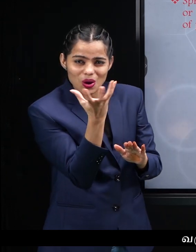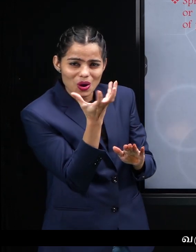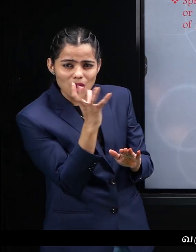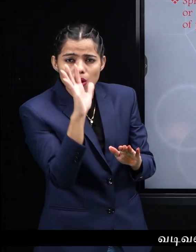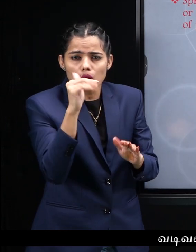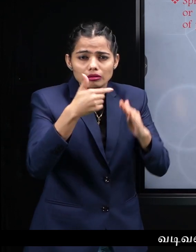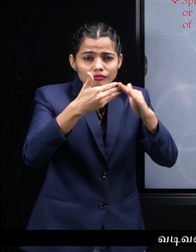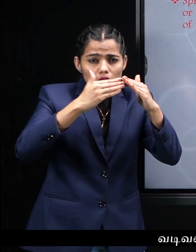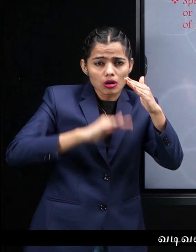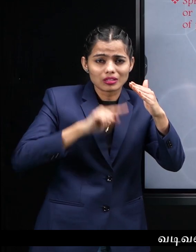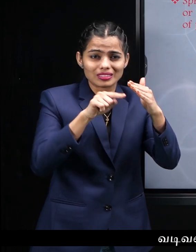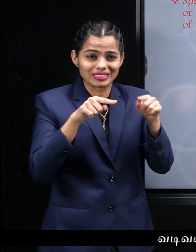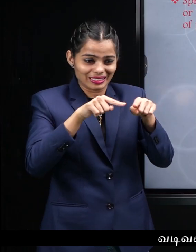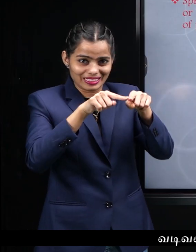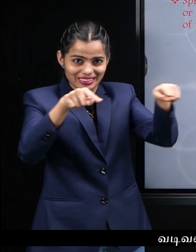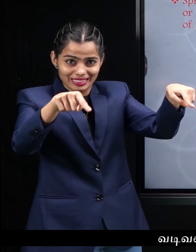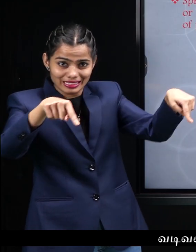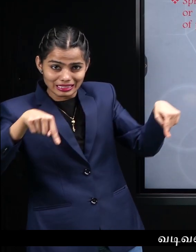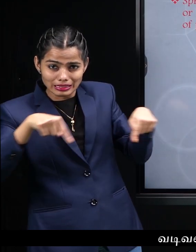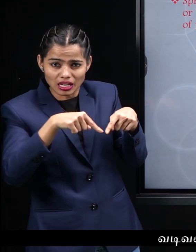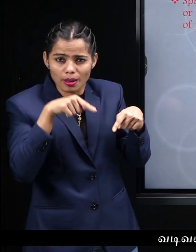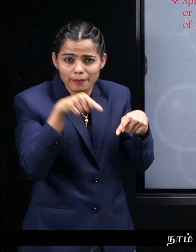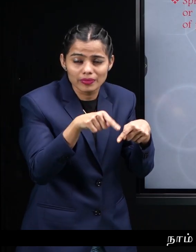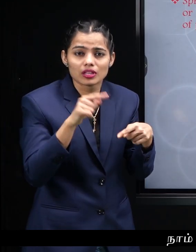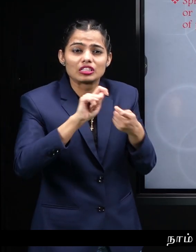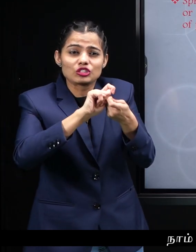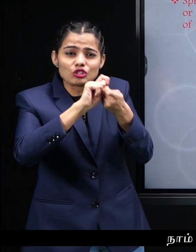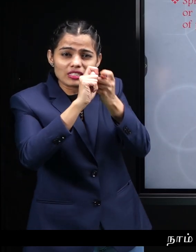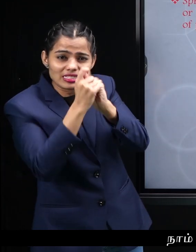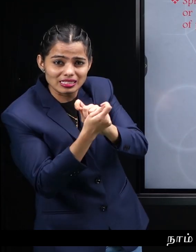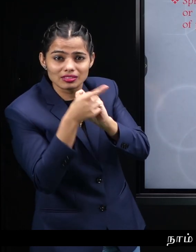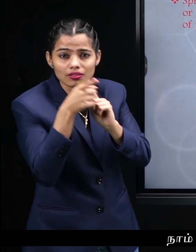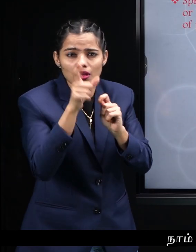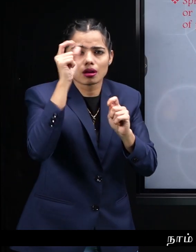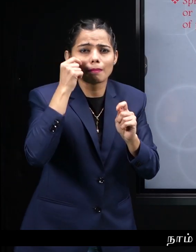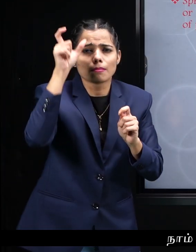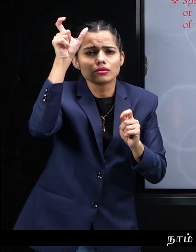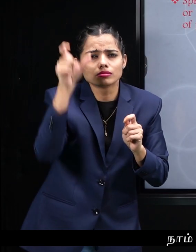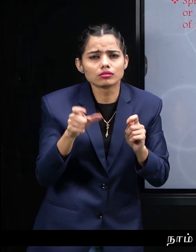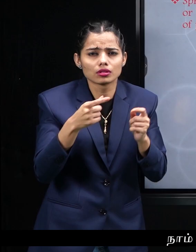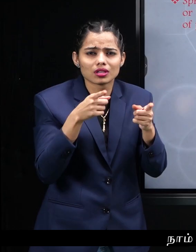அடிப்படை வடிவவியலாக மாற்ற நாம் உண்மையான தூரங்கள், புள்ளிகளின் இருப்பிடம், பகுதிகளின் பரப்பளவு